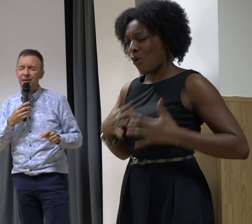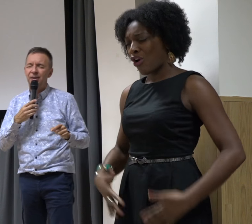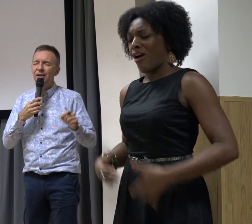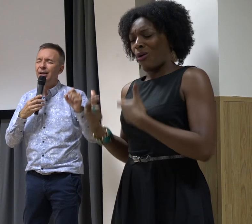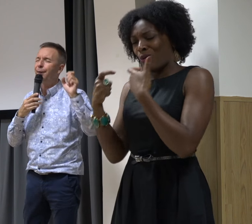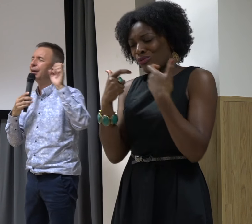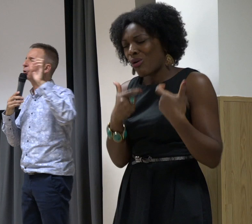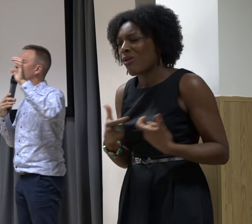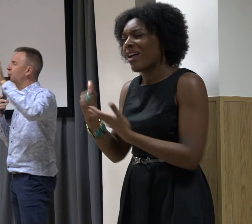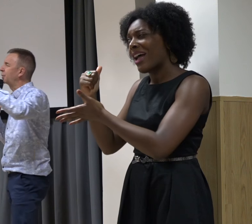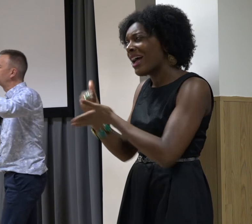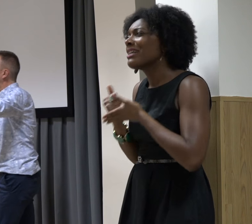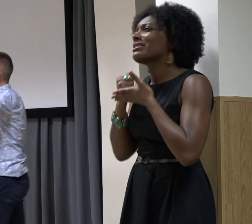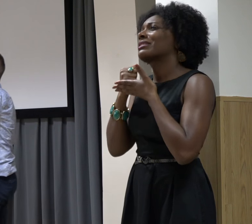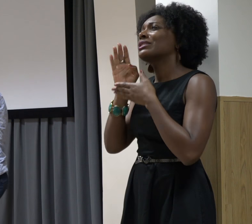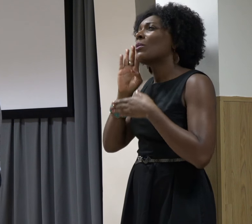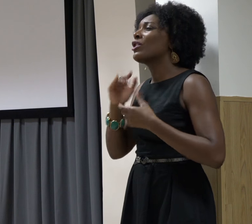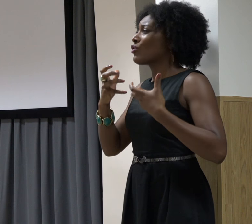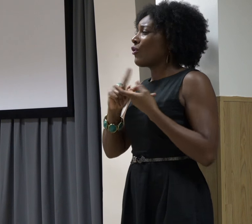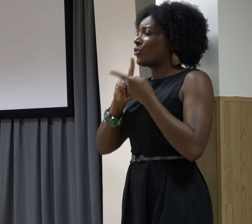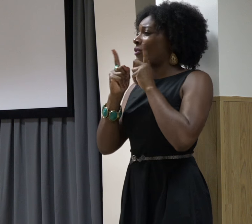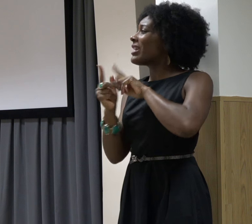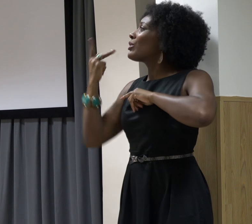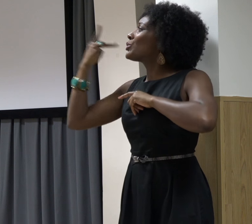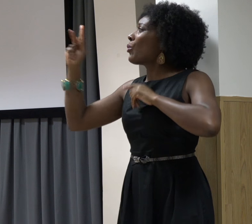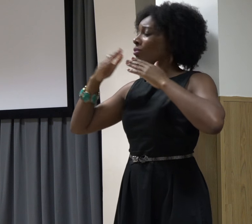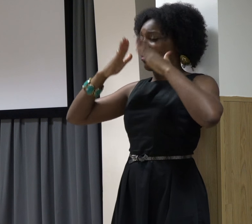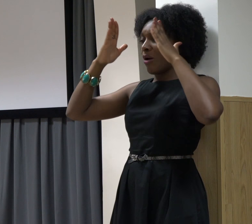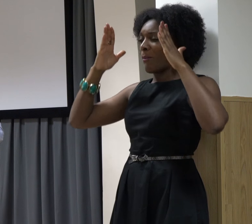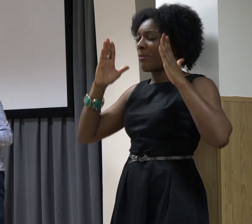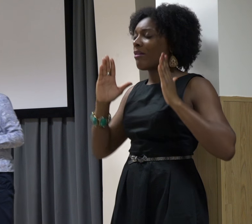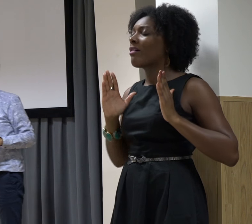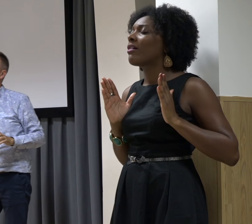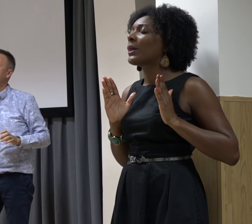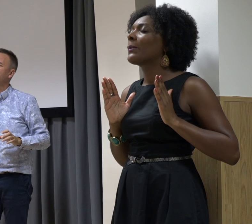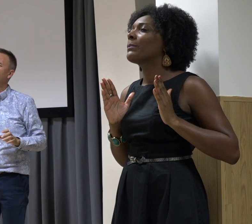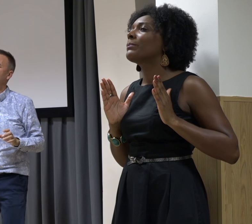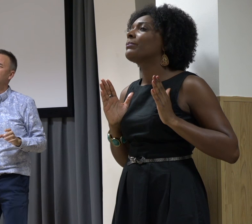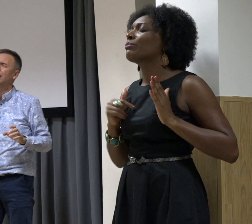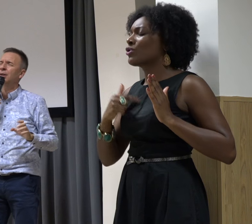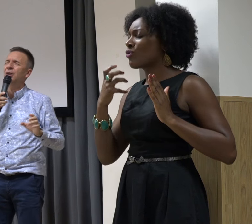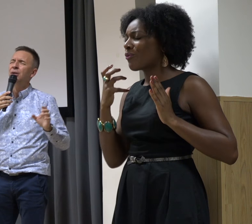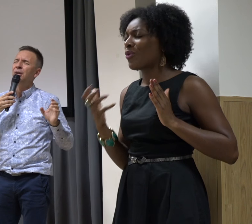corps, afin que je sois ton temple et que je puisse de cette manière